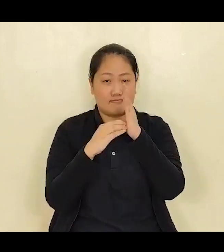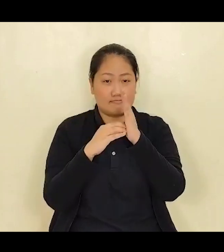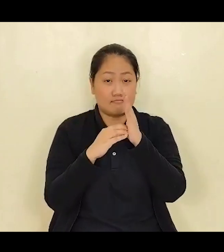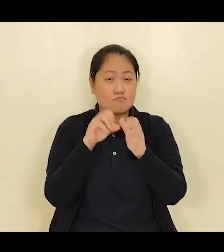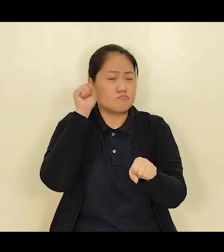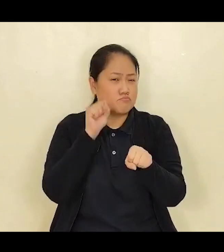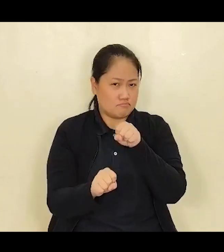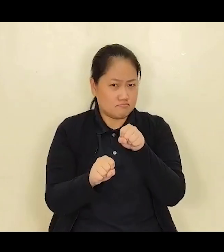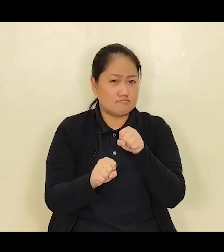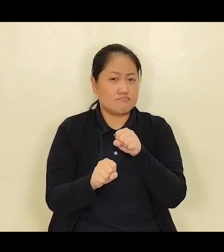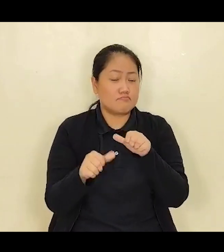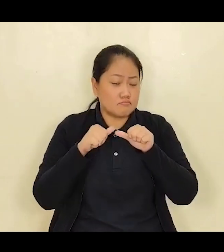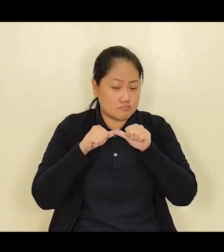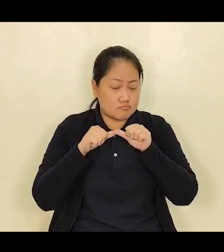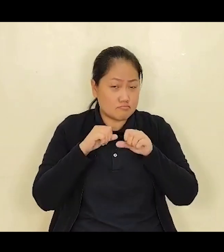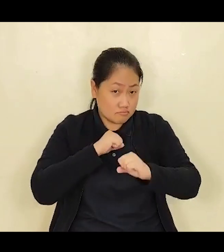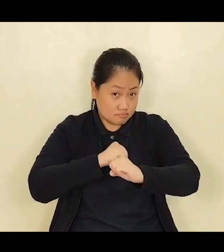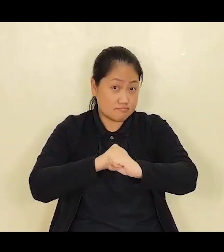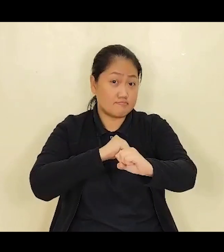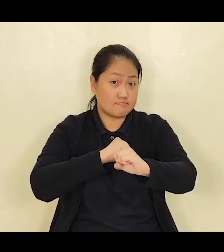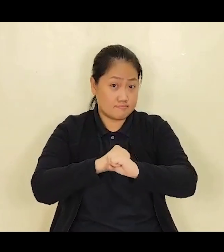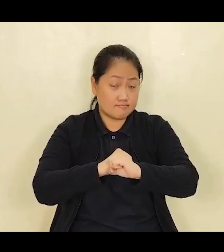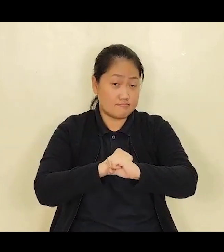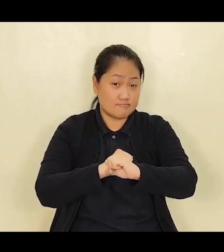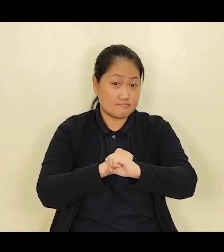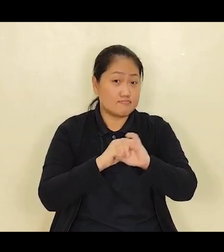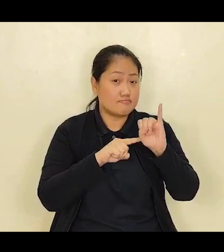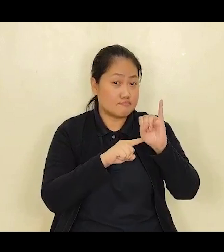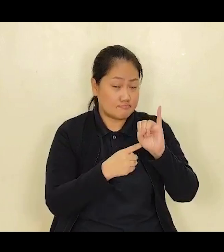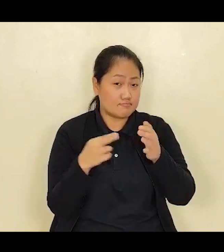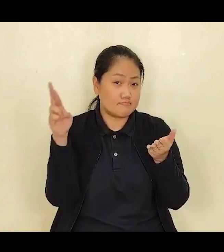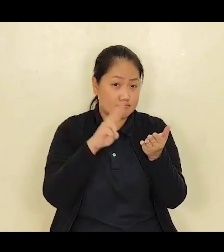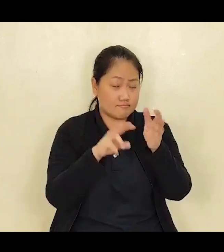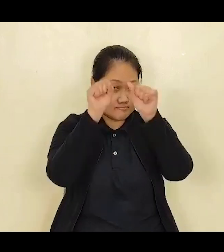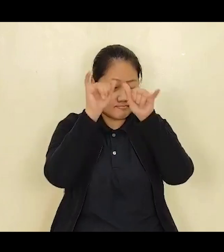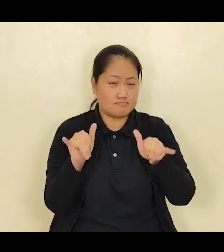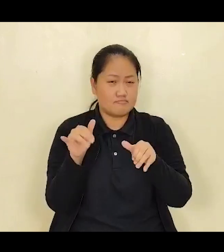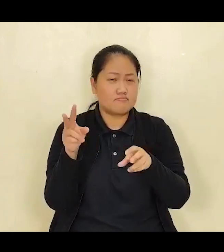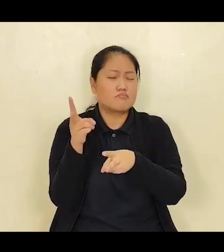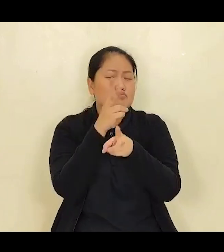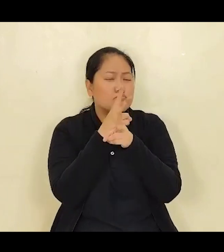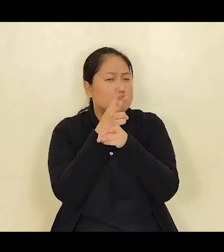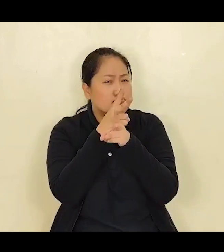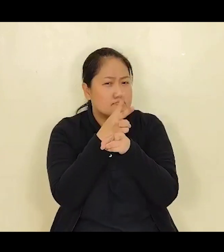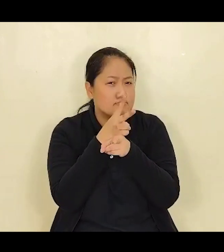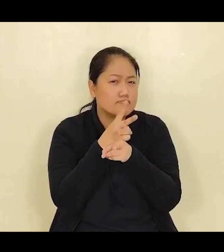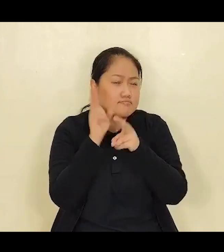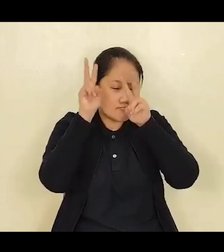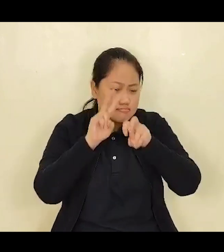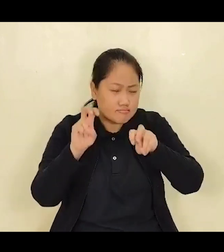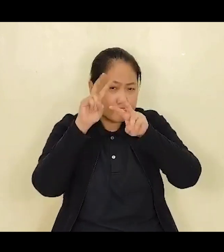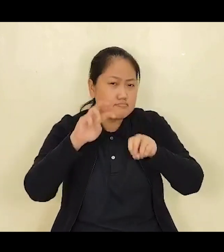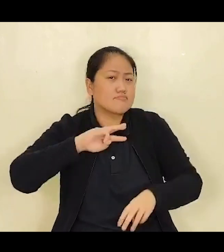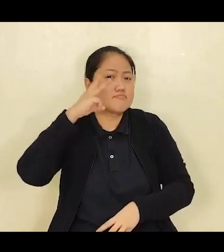People's Initiative na Lagda System para baguhin ang saligang batas ng ating bansa, maging mapagmatsyag tayo